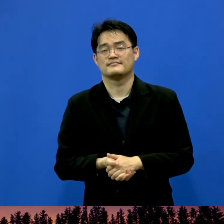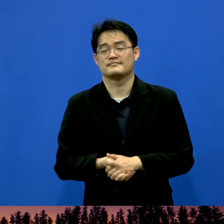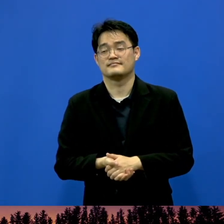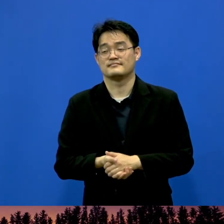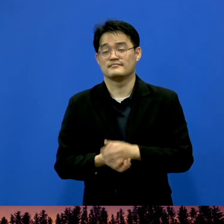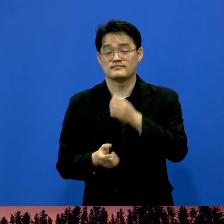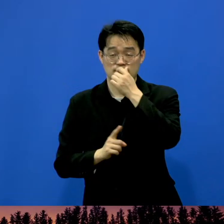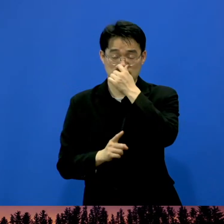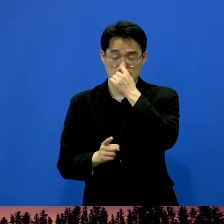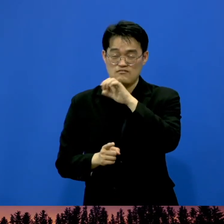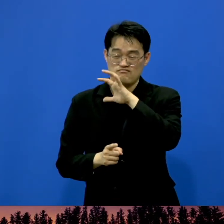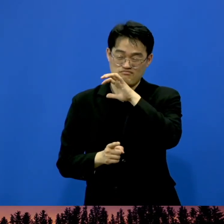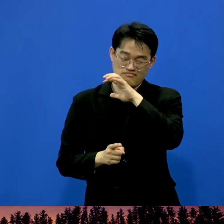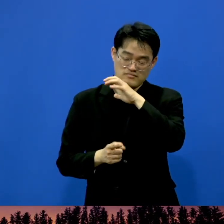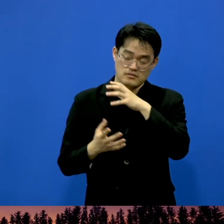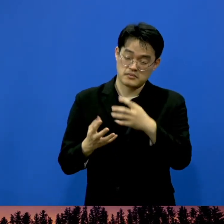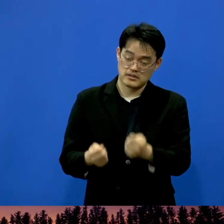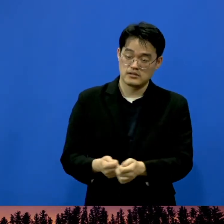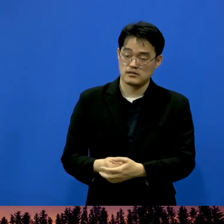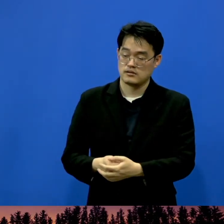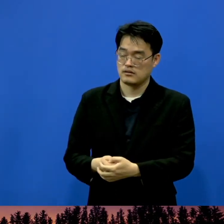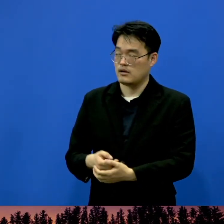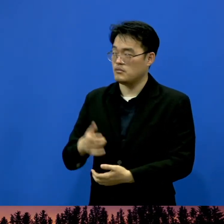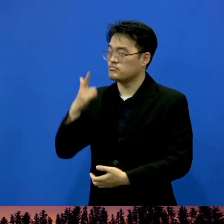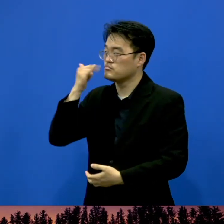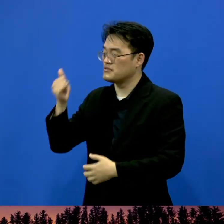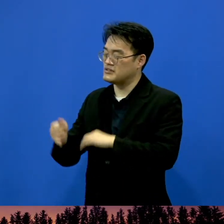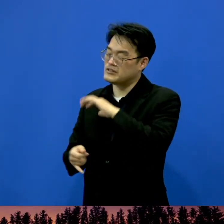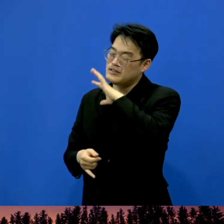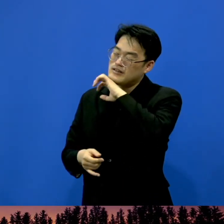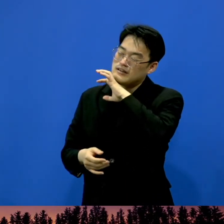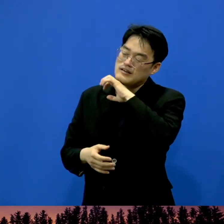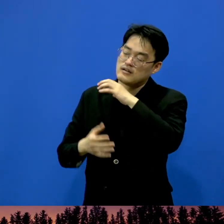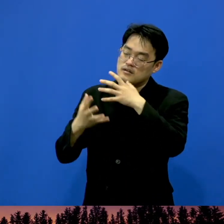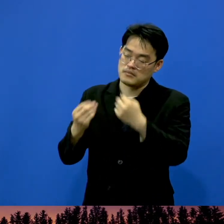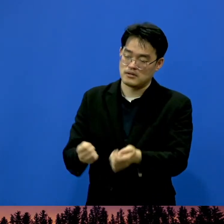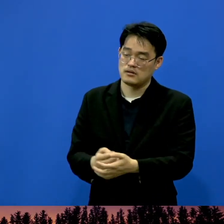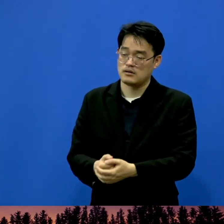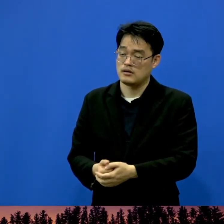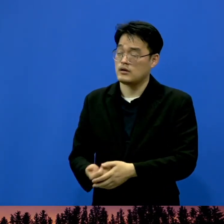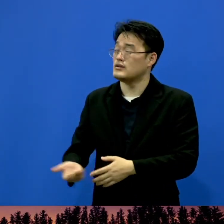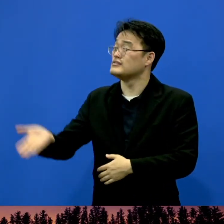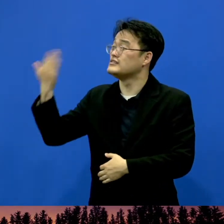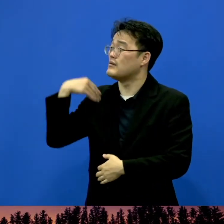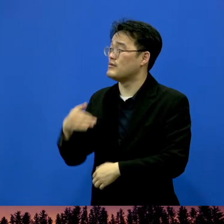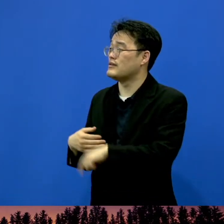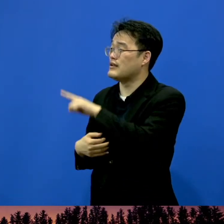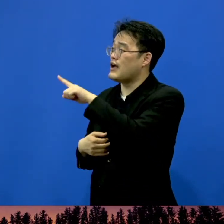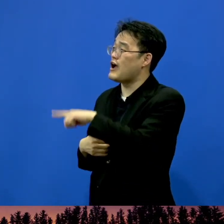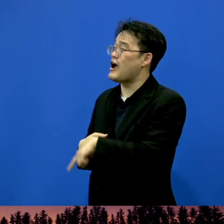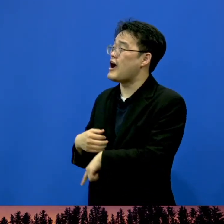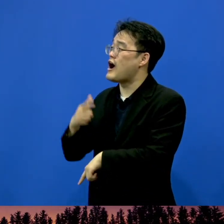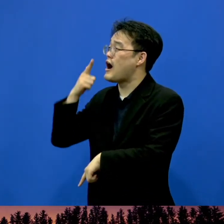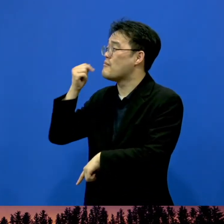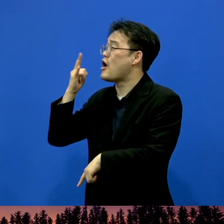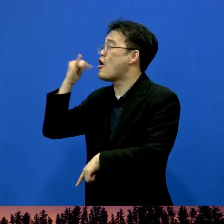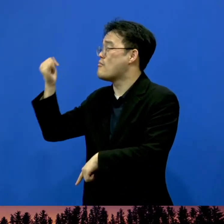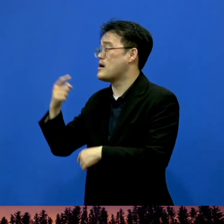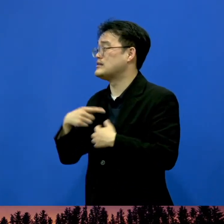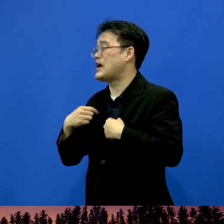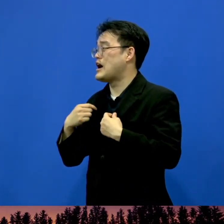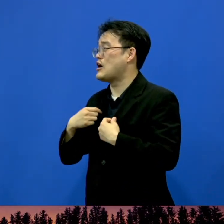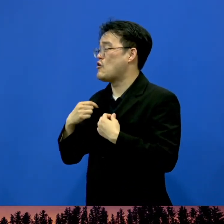불만이 더 많지 뭐. 부모님한테 불만이 더 많아요. 지난번에 노스페이스 안 사주고 말이죠. 얼마나 불만이